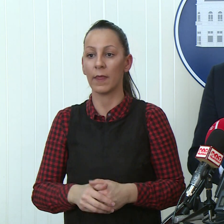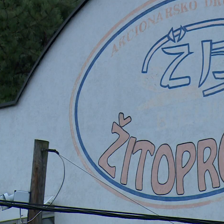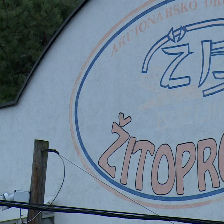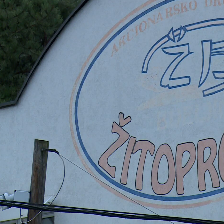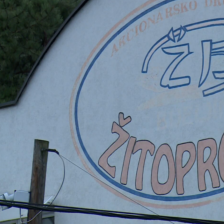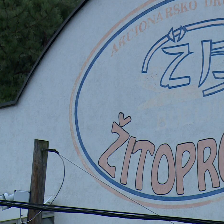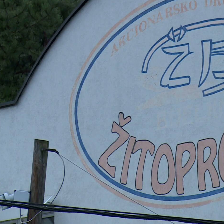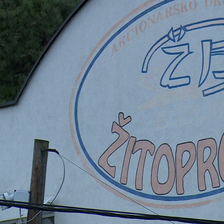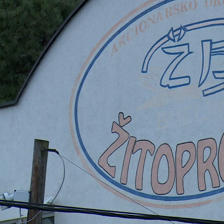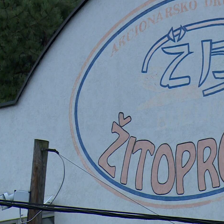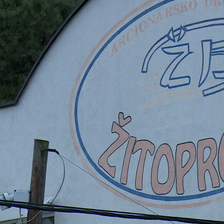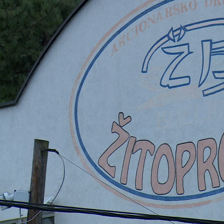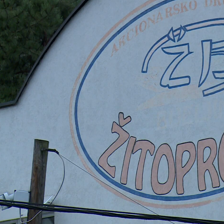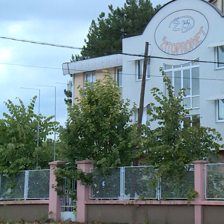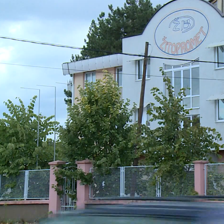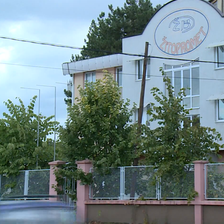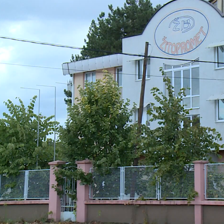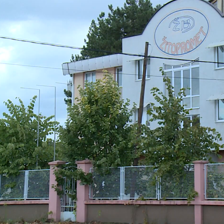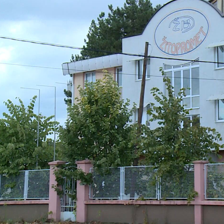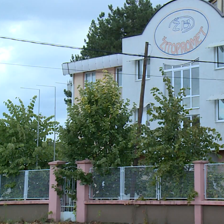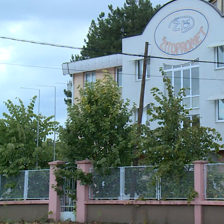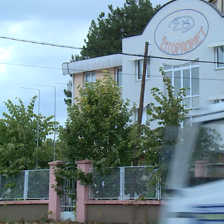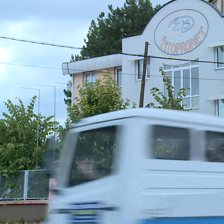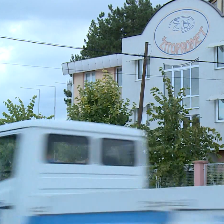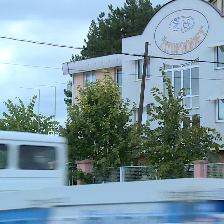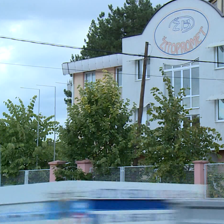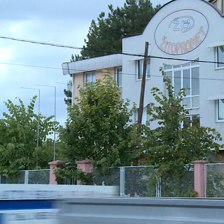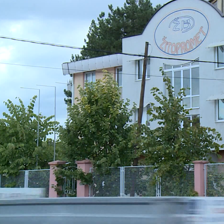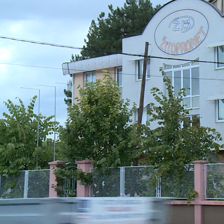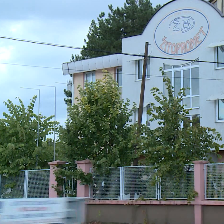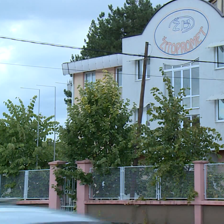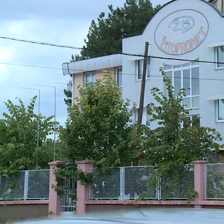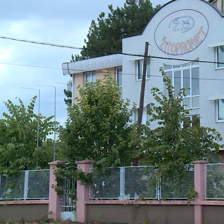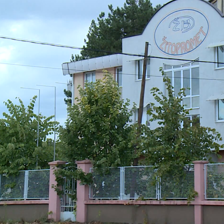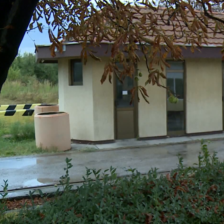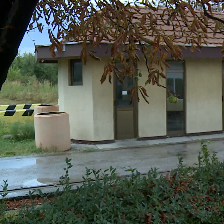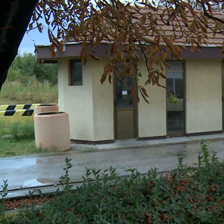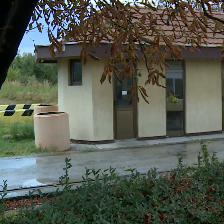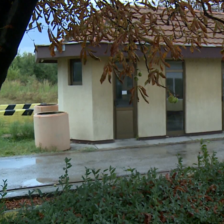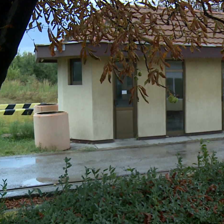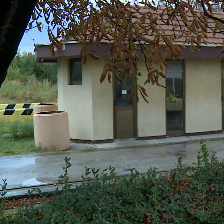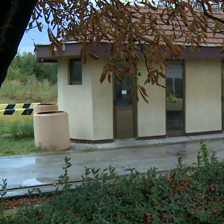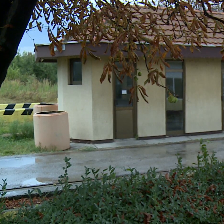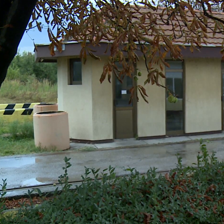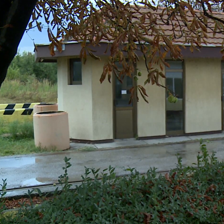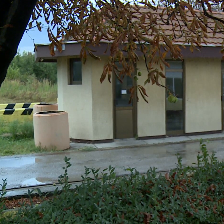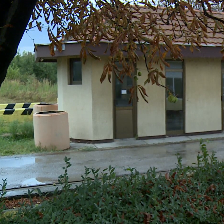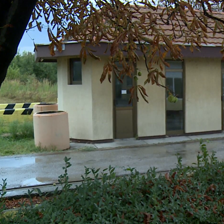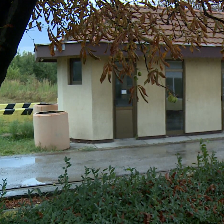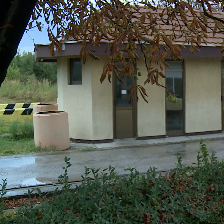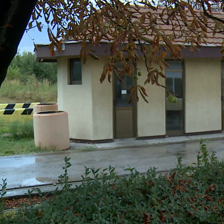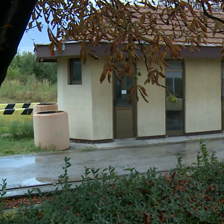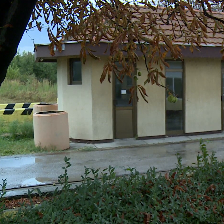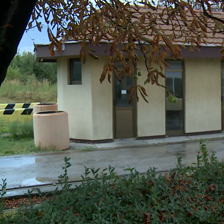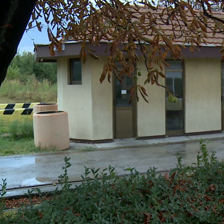lica. Želimo da potenciramo, kao što sam rekao, i lica koja ne čuju, i lica sa invaliditetom i mlade ljudi koji su ostali ovdje,